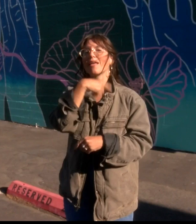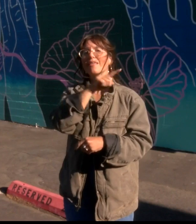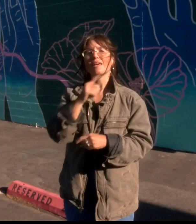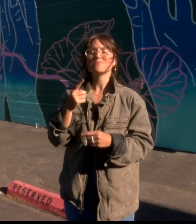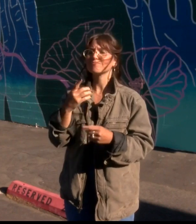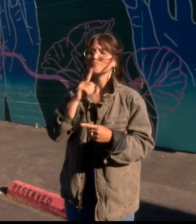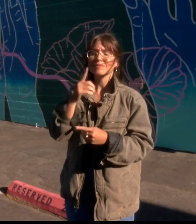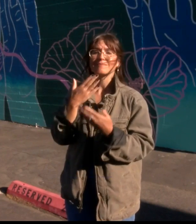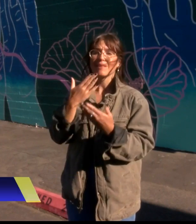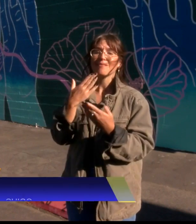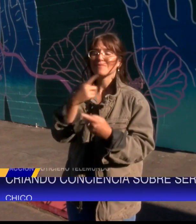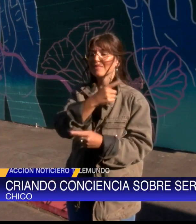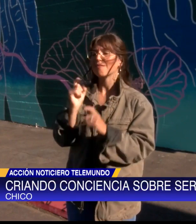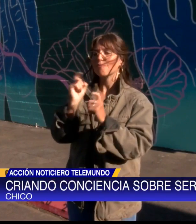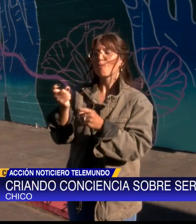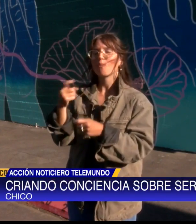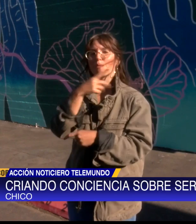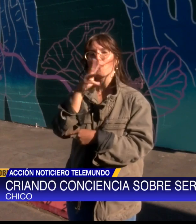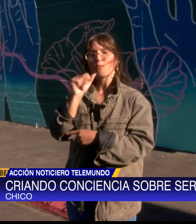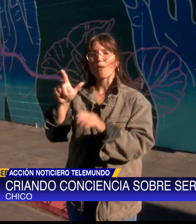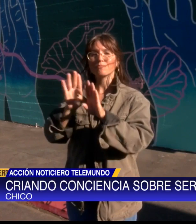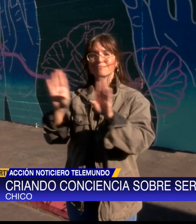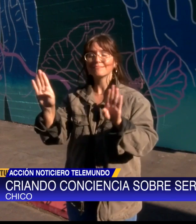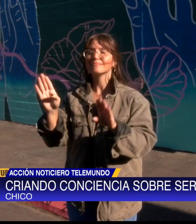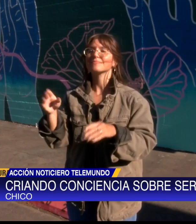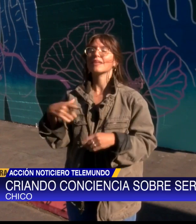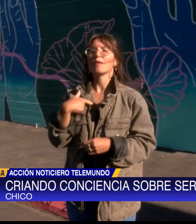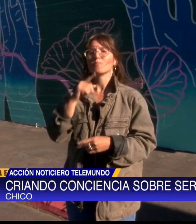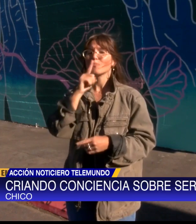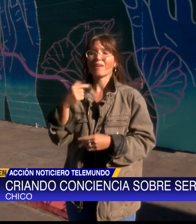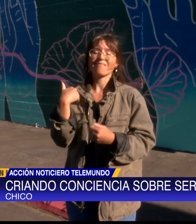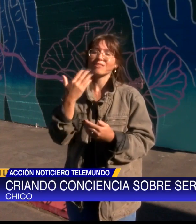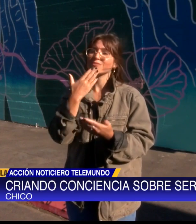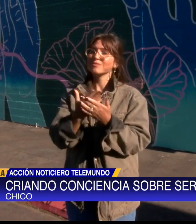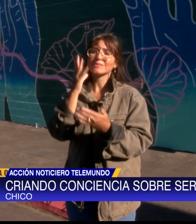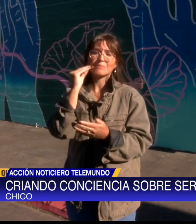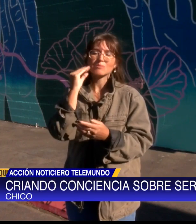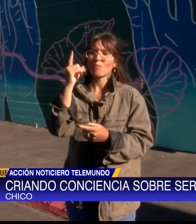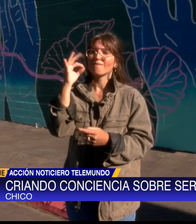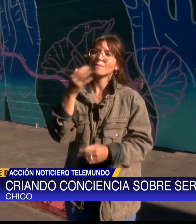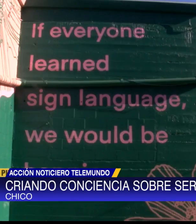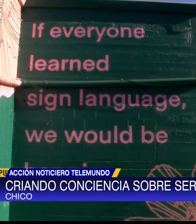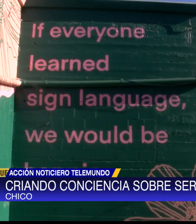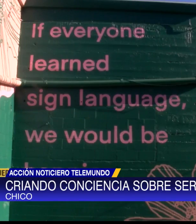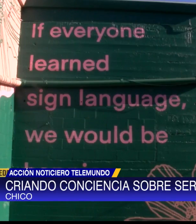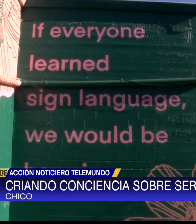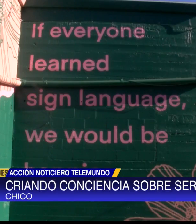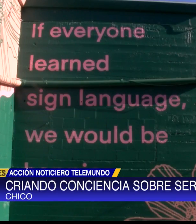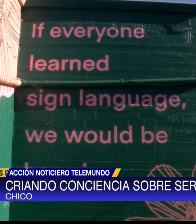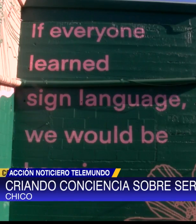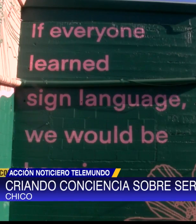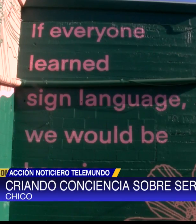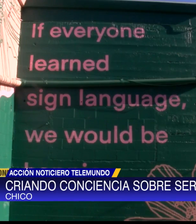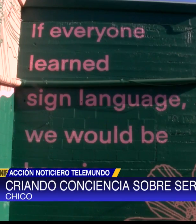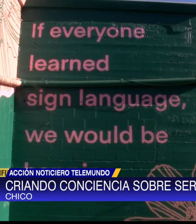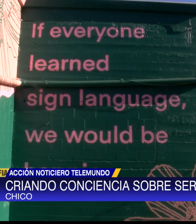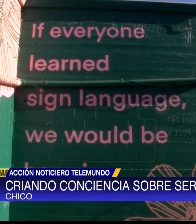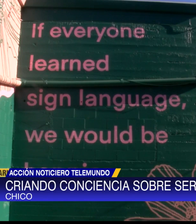artista Valerie Rose completó este mural en el centro de Chico. Ella es media sorda y es hija de